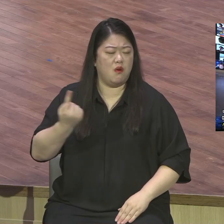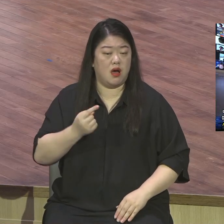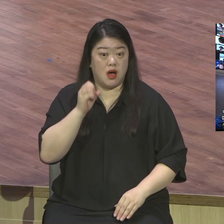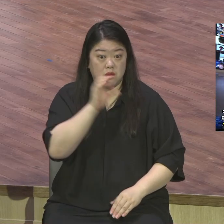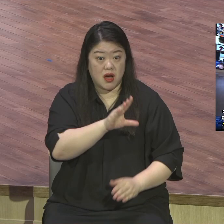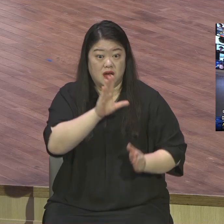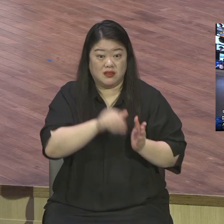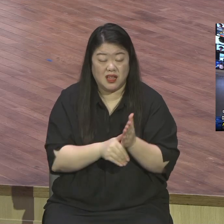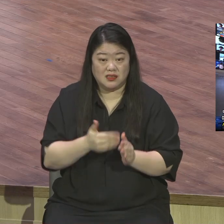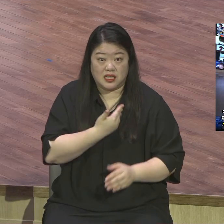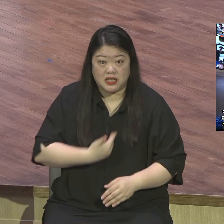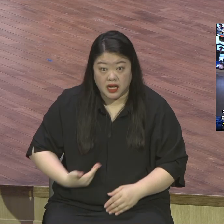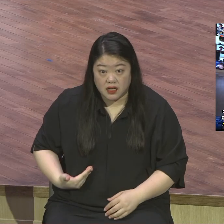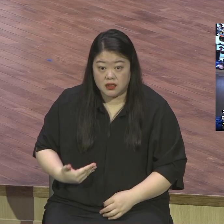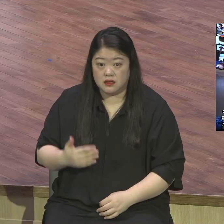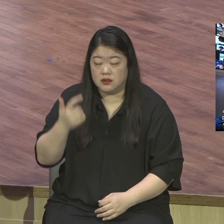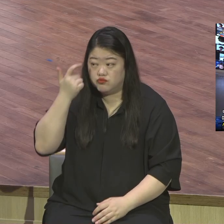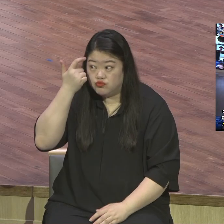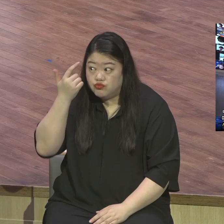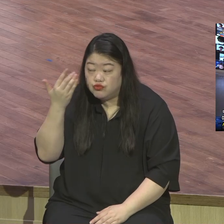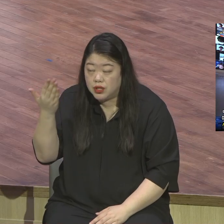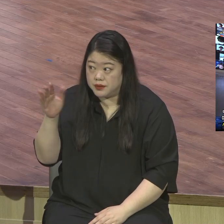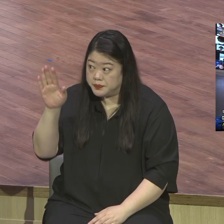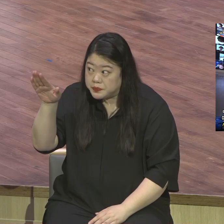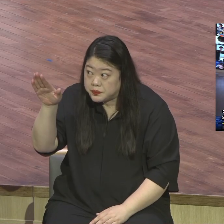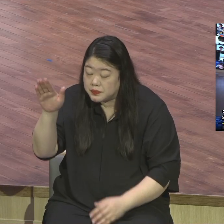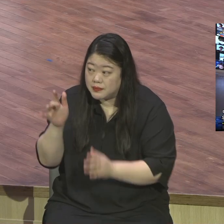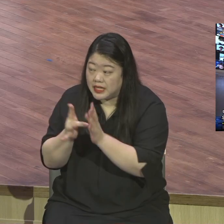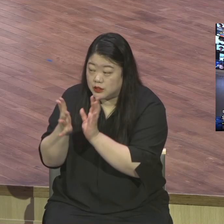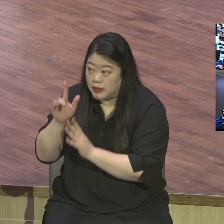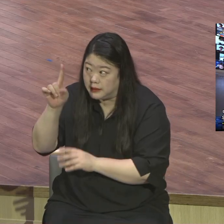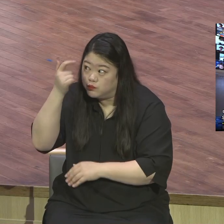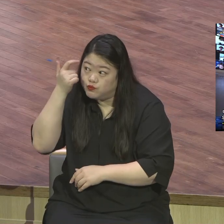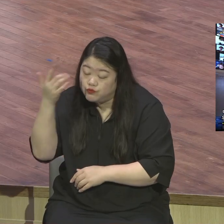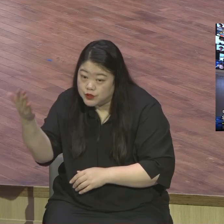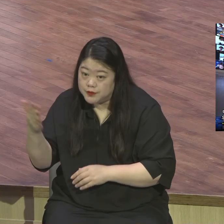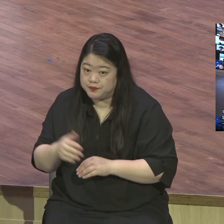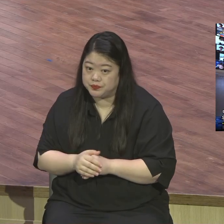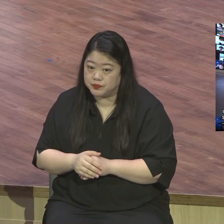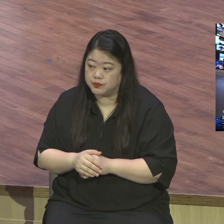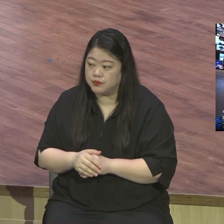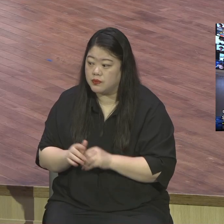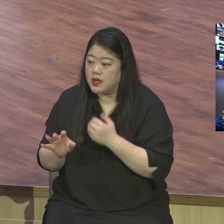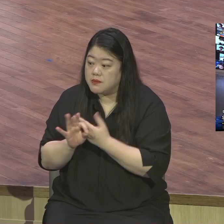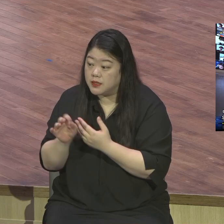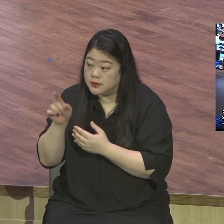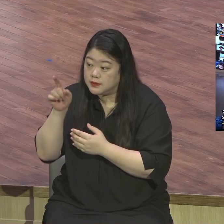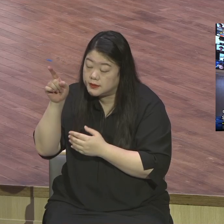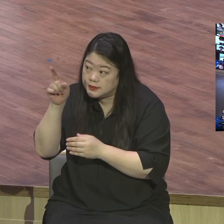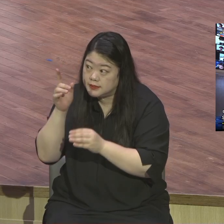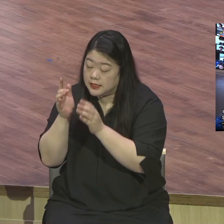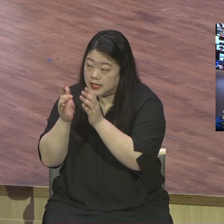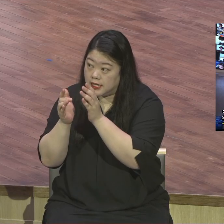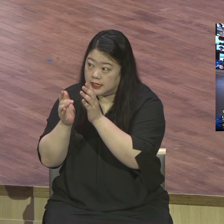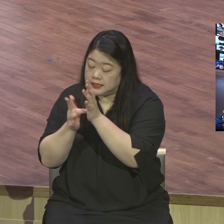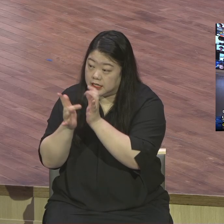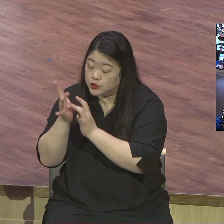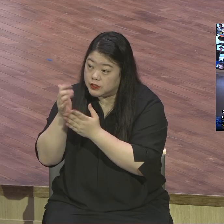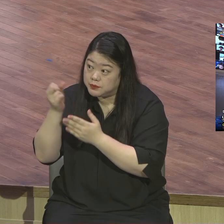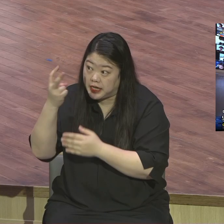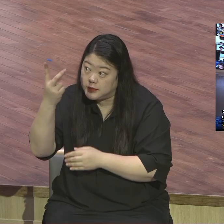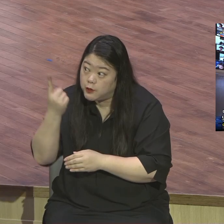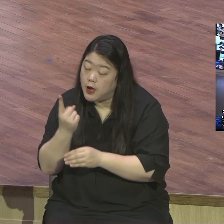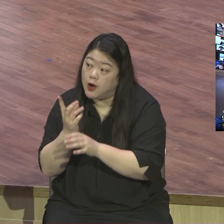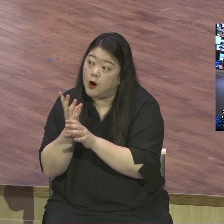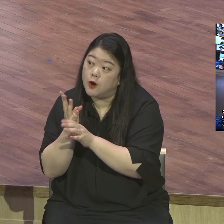감논삼 위에 앉았을 때 제자들이 조용히 와서 이런데 우리가 우리에게 일으소서 어느 때에 이런 일이 있겠사오며